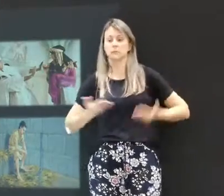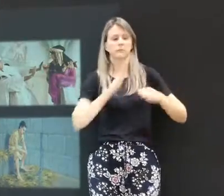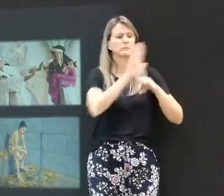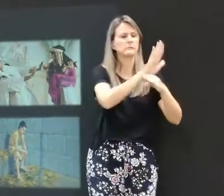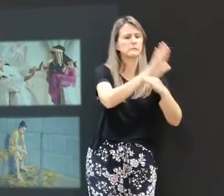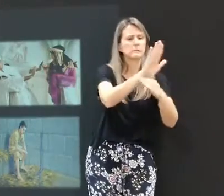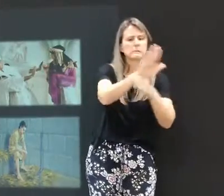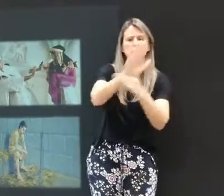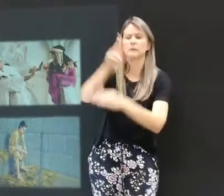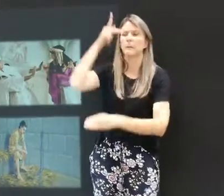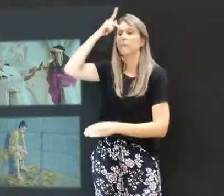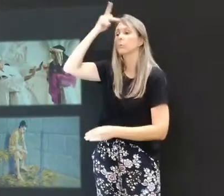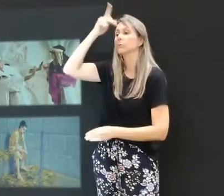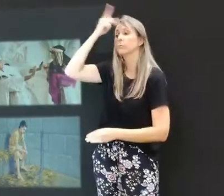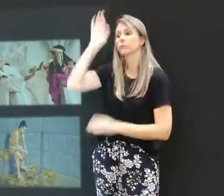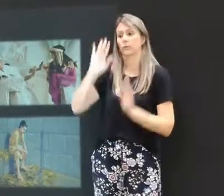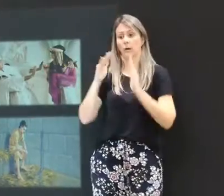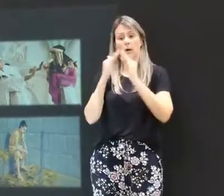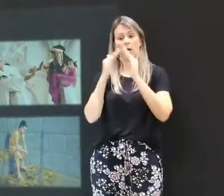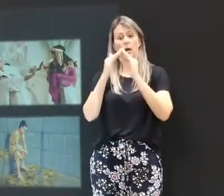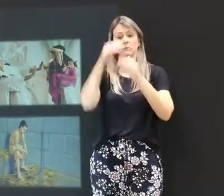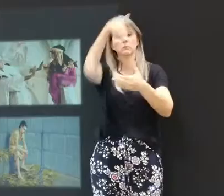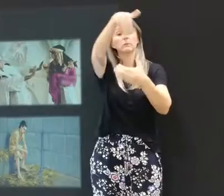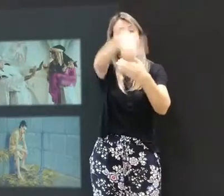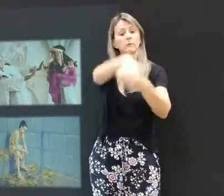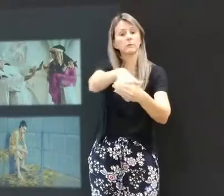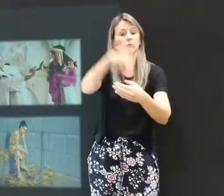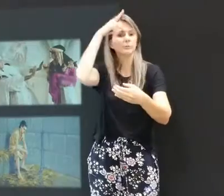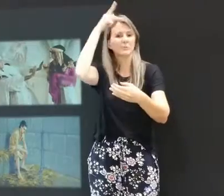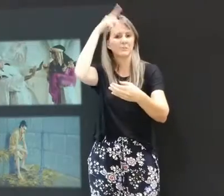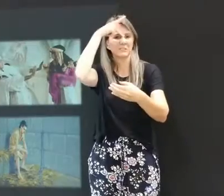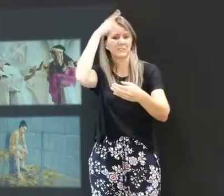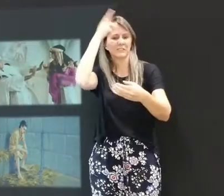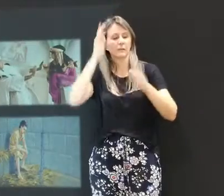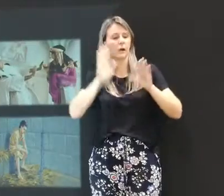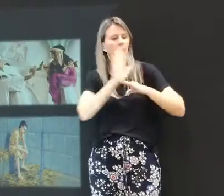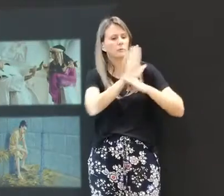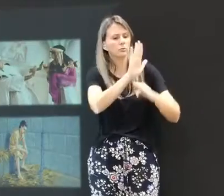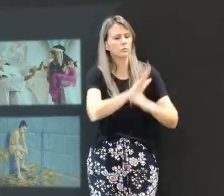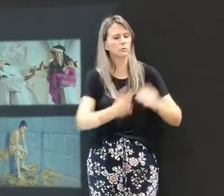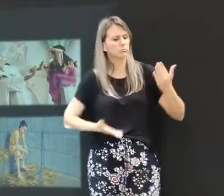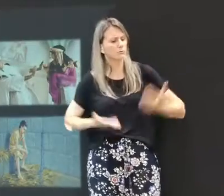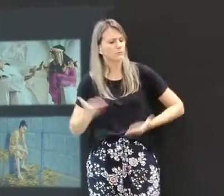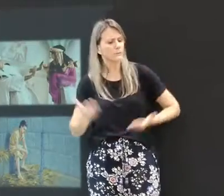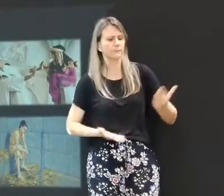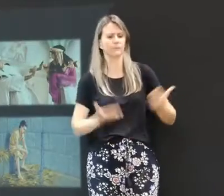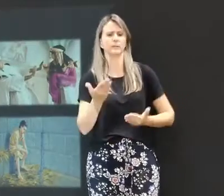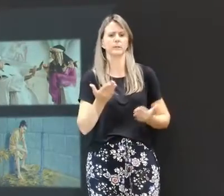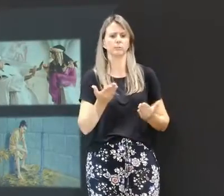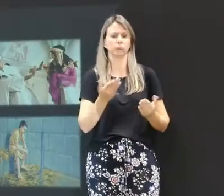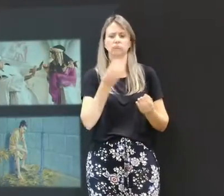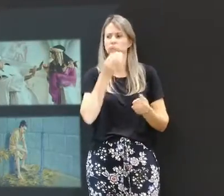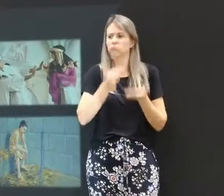na casa de Potifar. Só dentro da casa, sempre só servindo a ele, trabalhando. Ajudava nas coisas